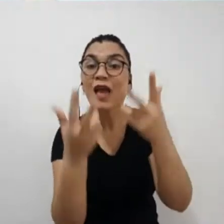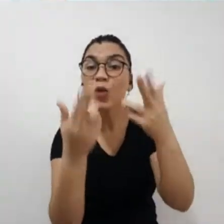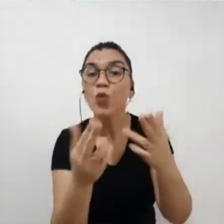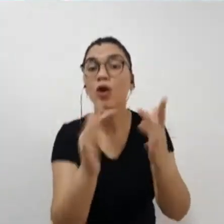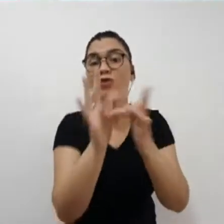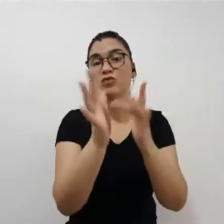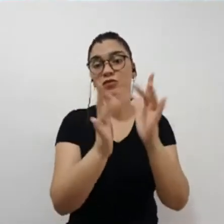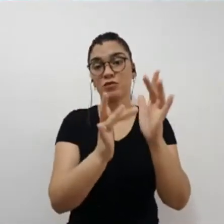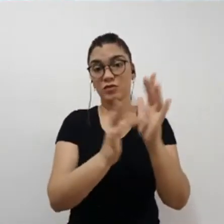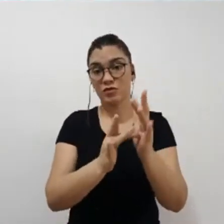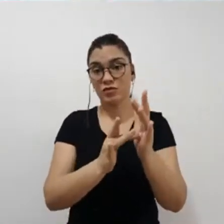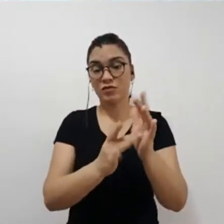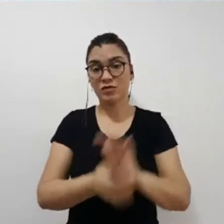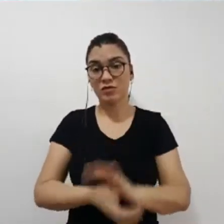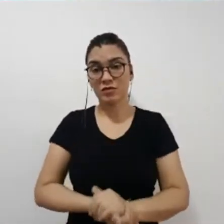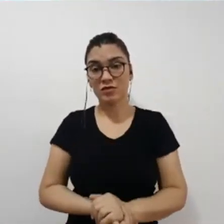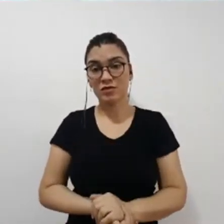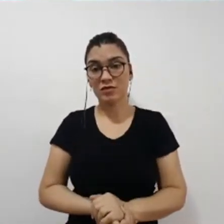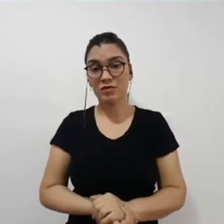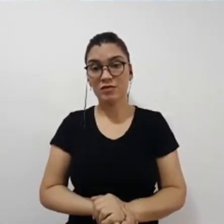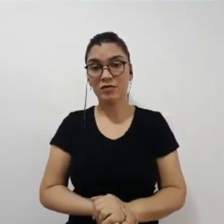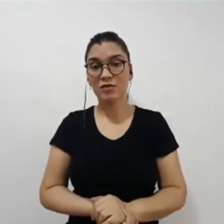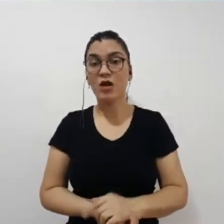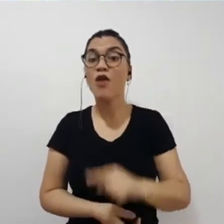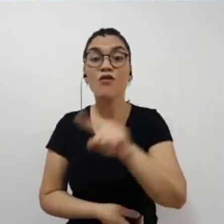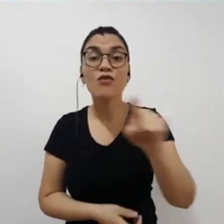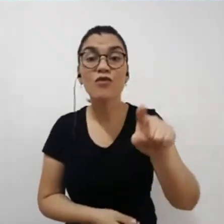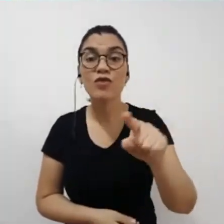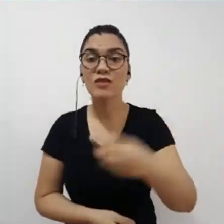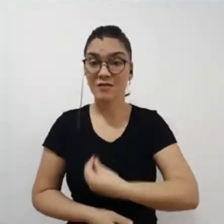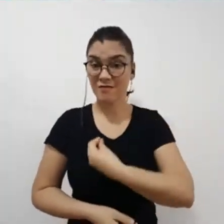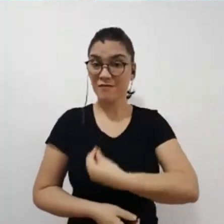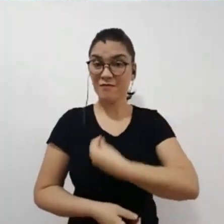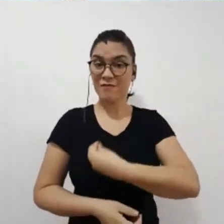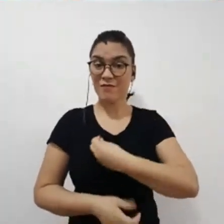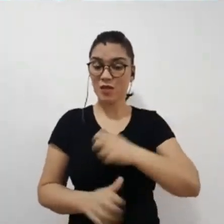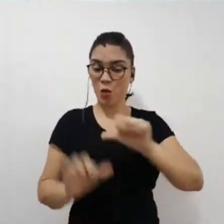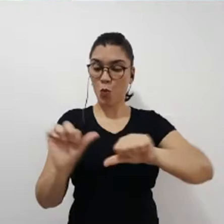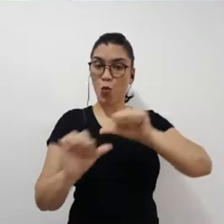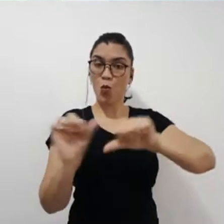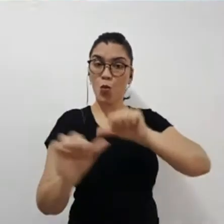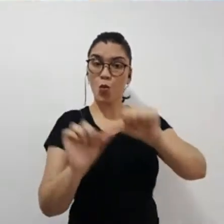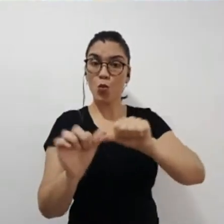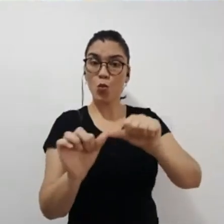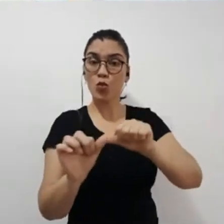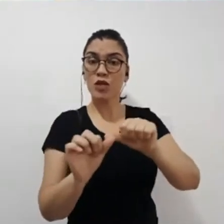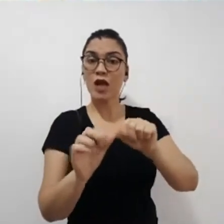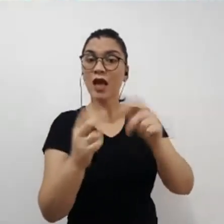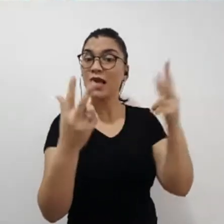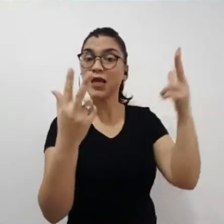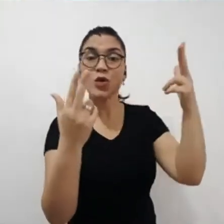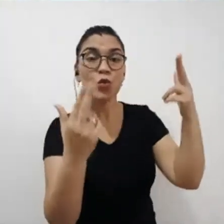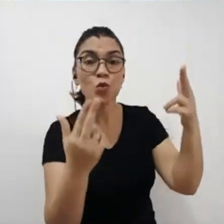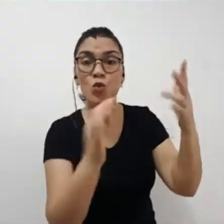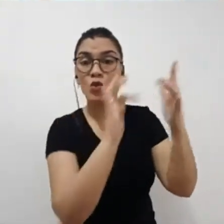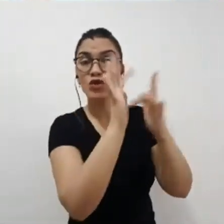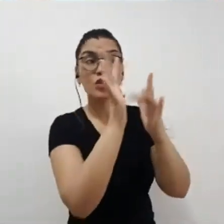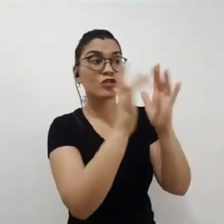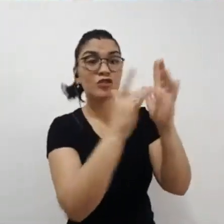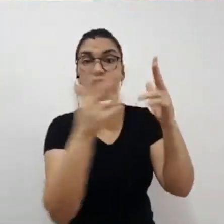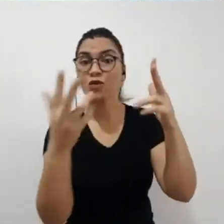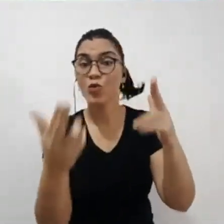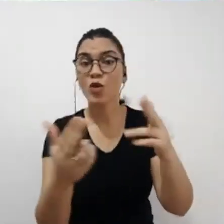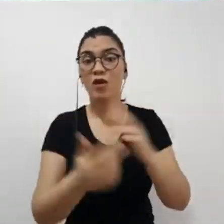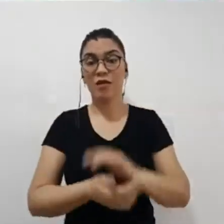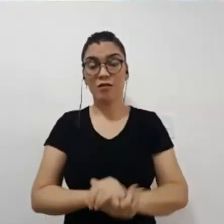Você está sendo transformado para se assemelhar à imagem de Cristo. E para isso, o teu coração